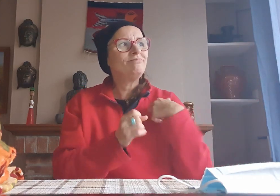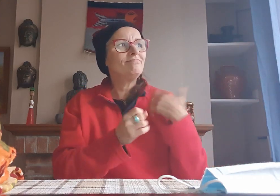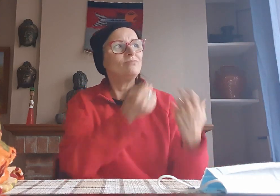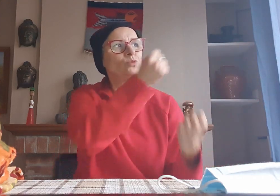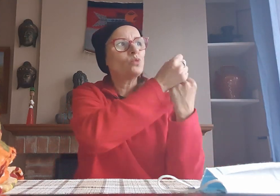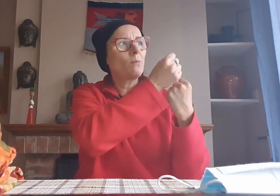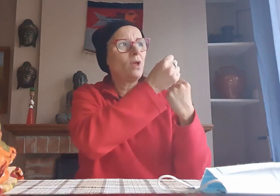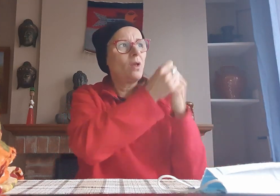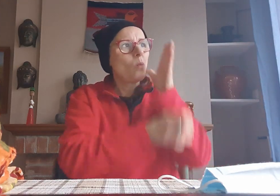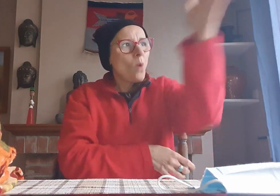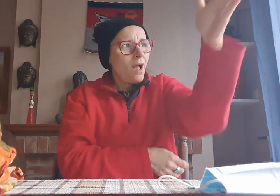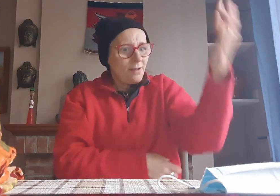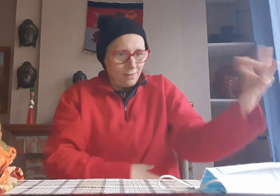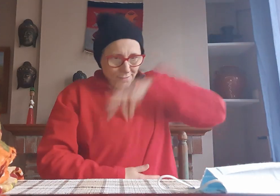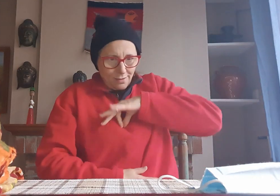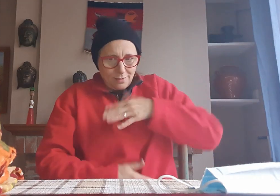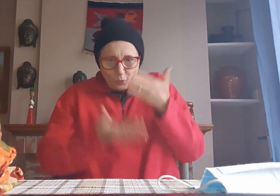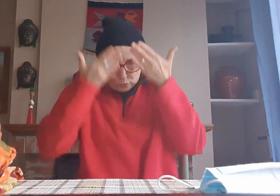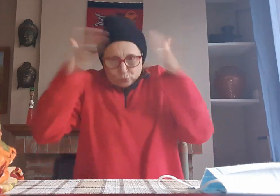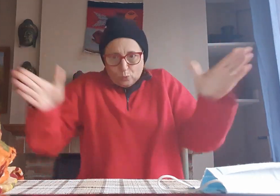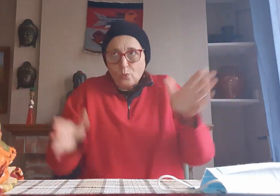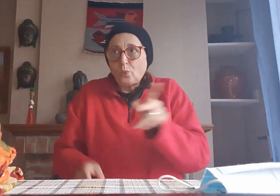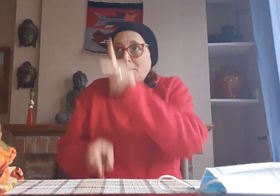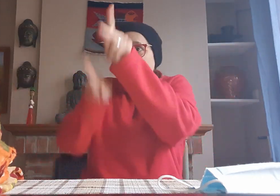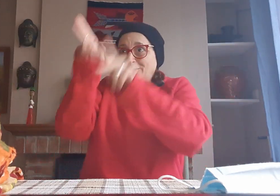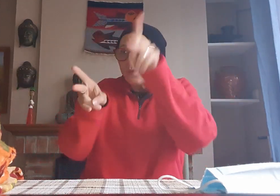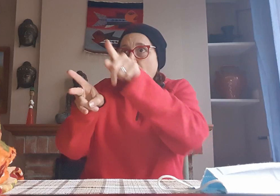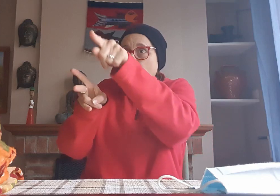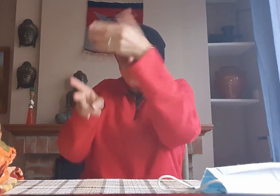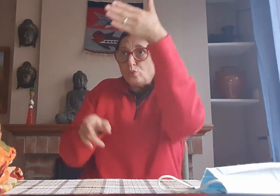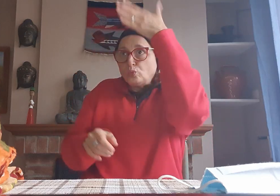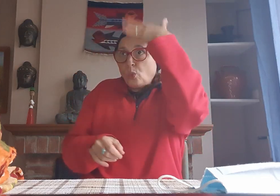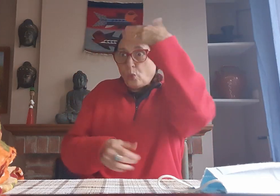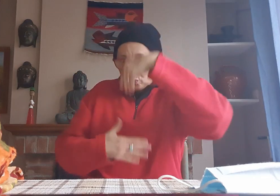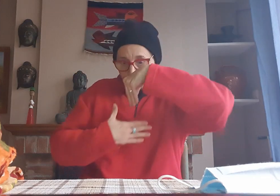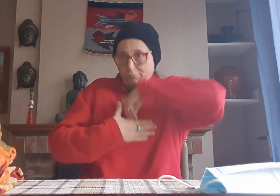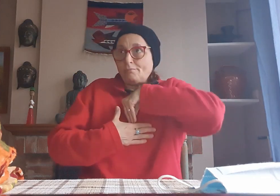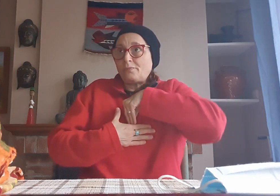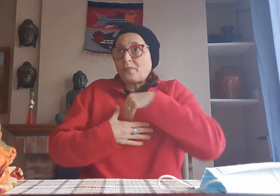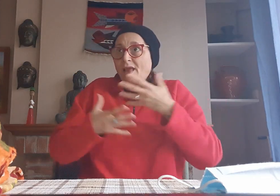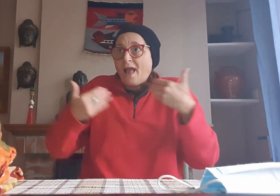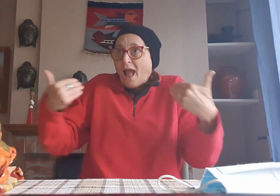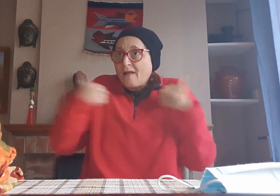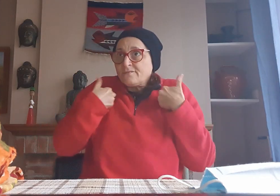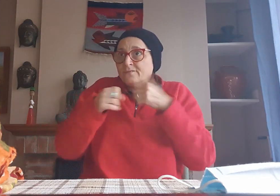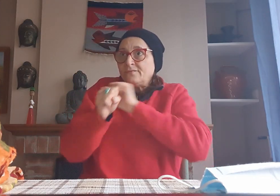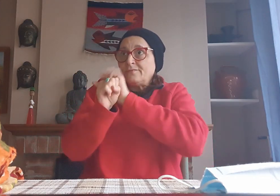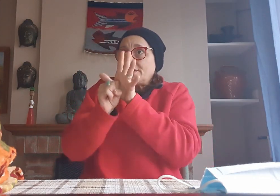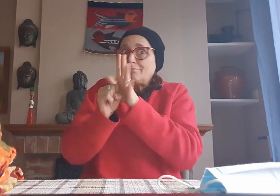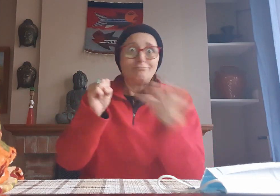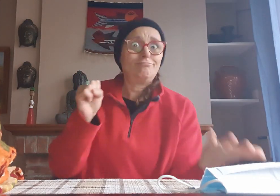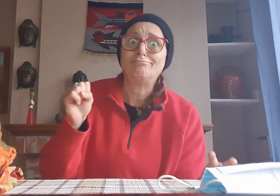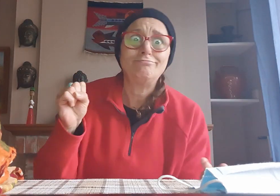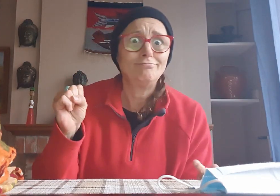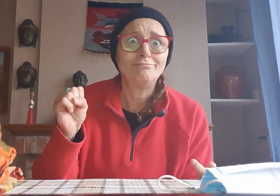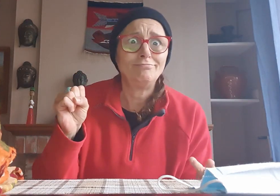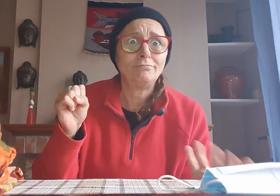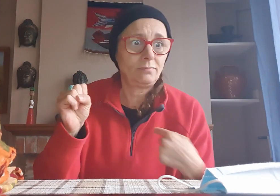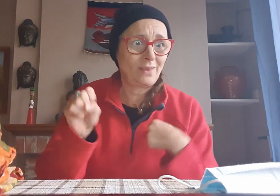mes. ¡Qué grande! ¡Nos encanta! Gracias, muchas gracias. Jamás pensé que esta mujer